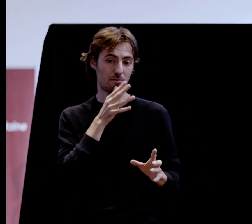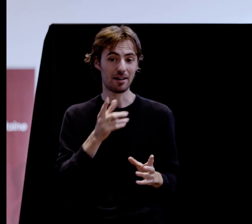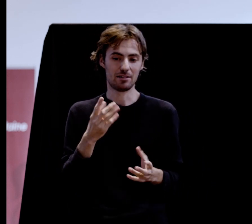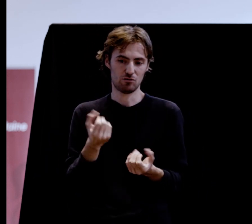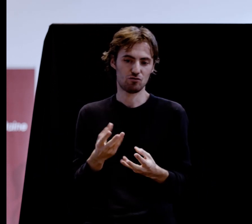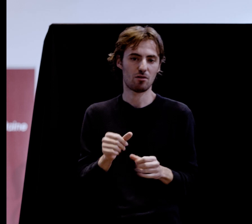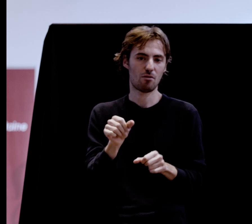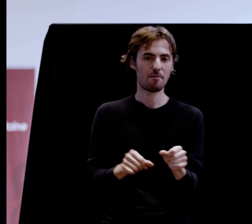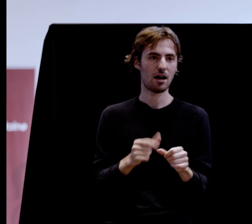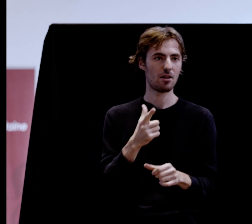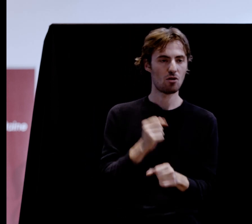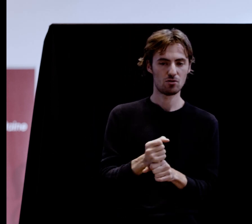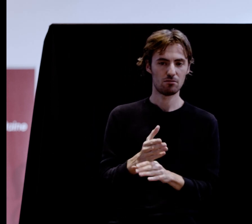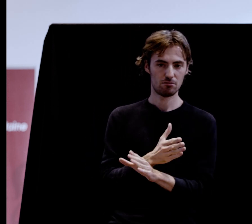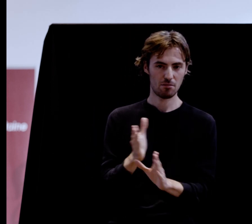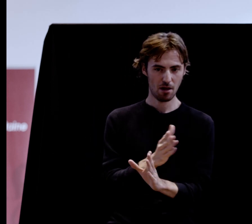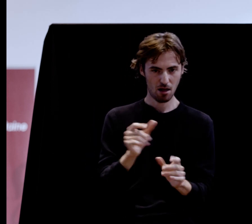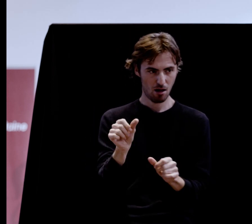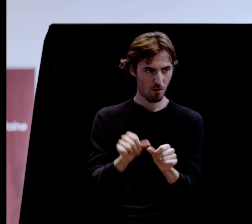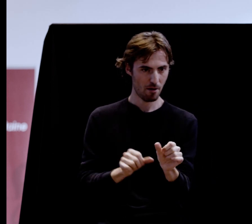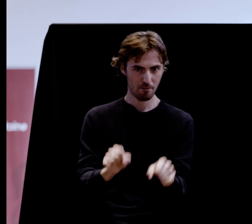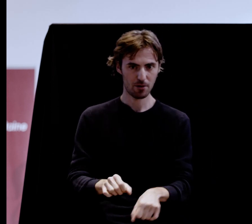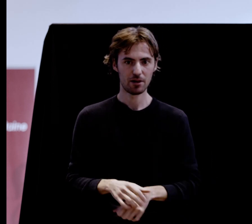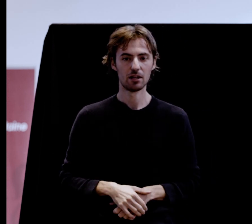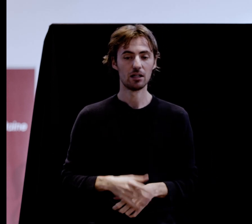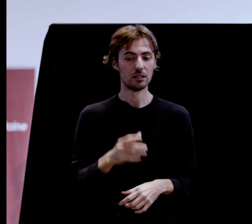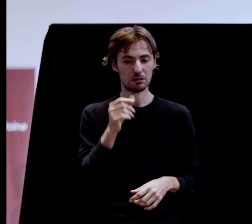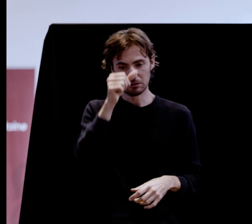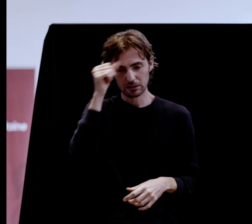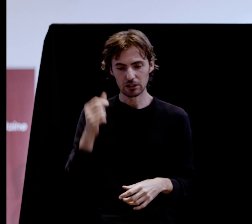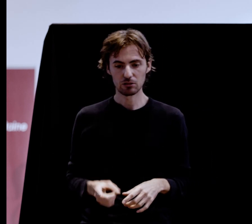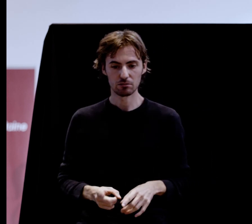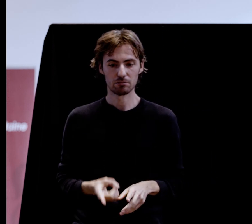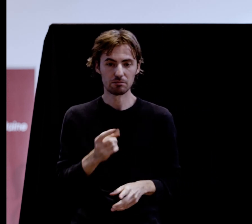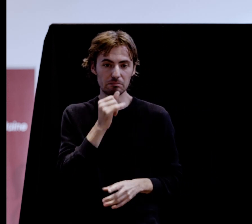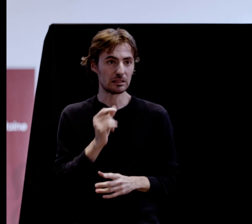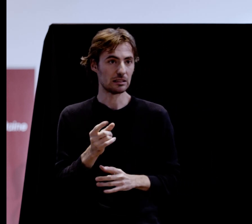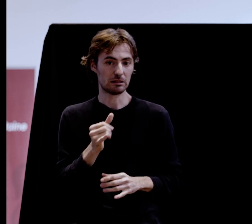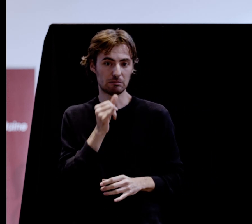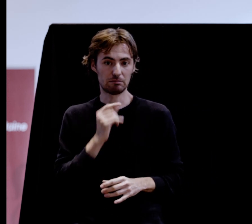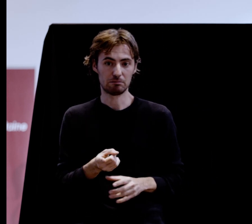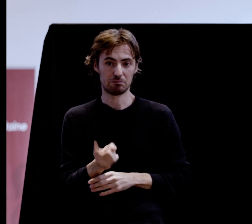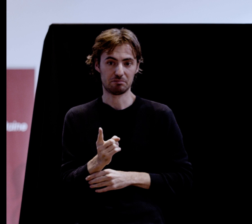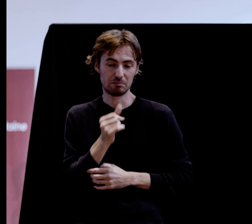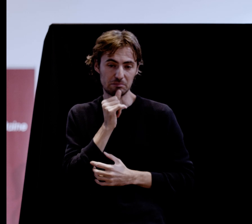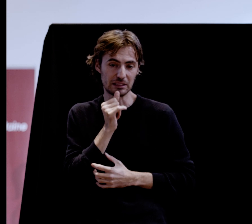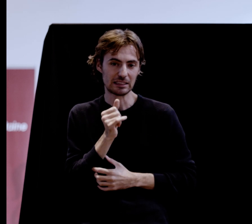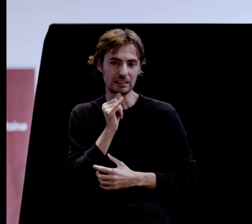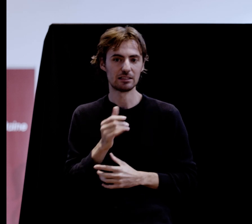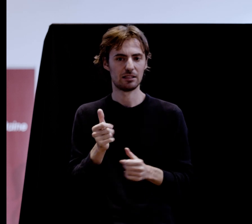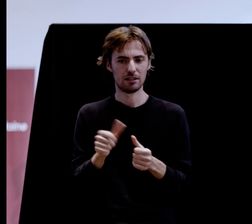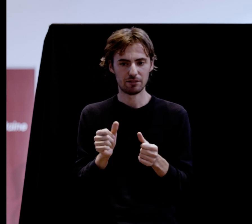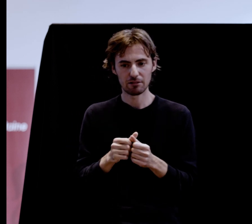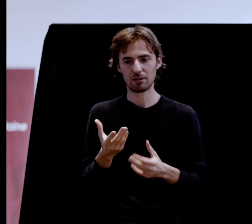Parfois, le petit garçon, il a une petite verge, un micro-pénis, et on propose un traitement